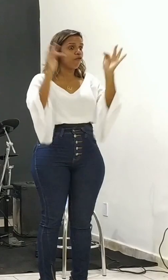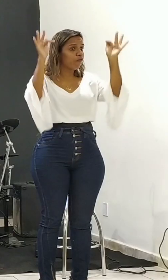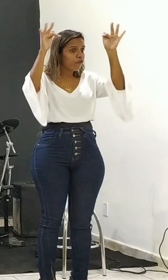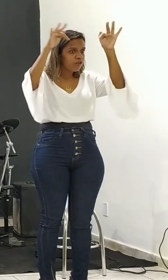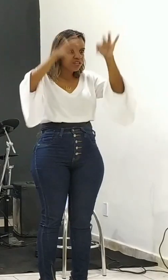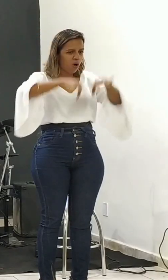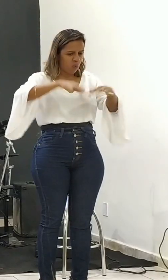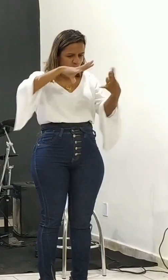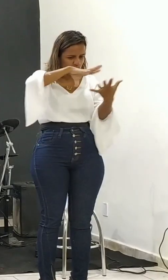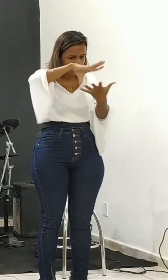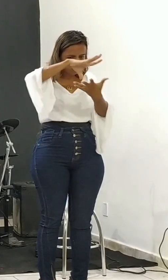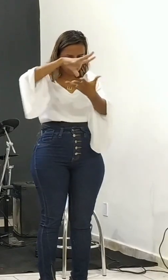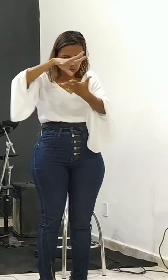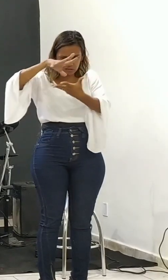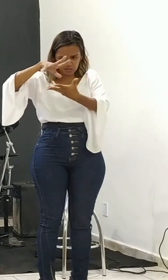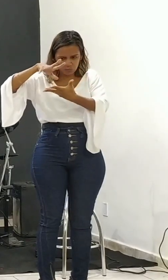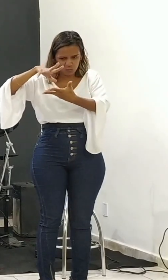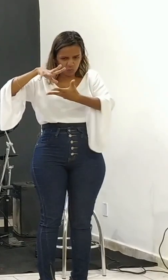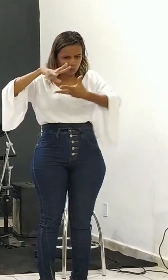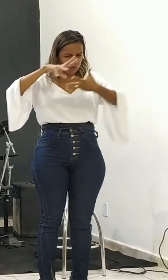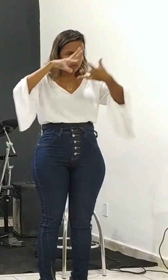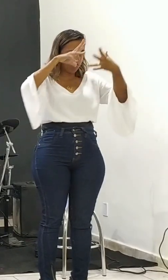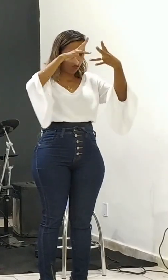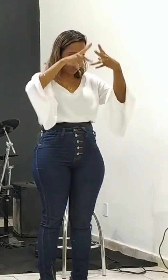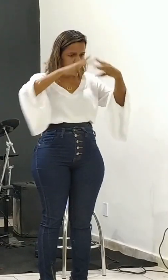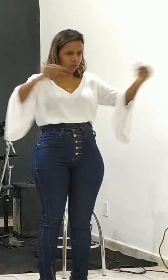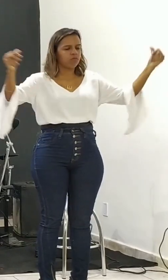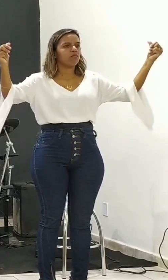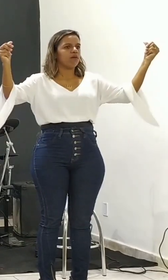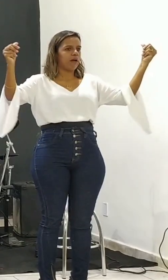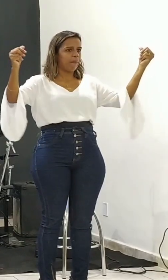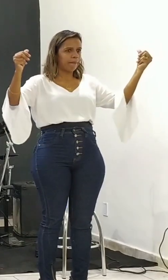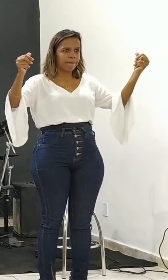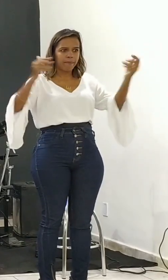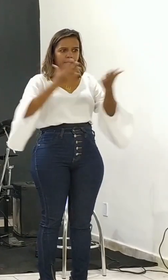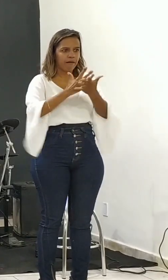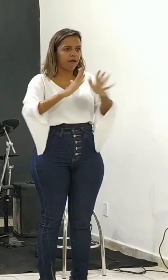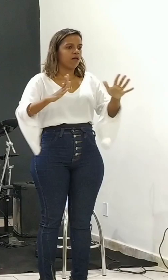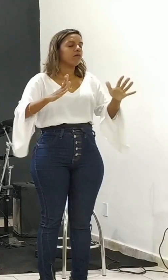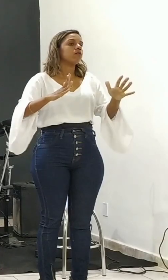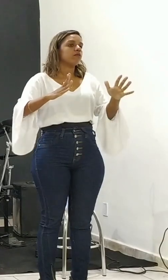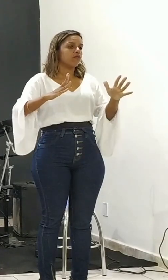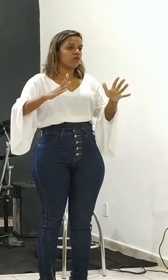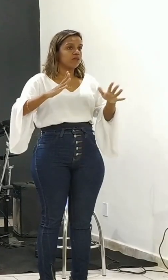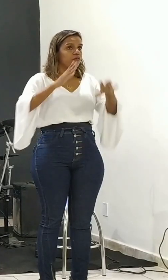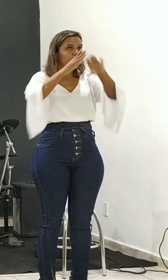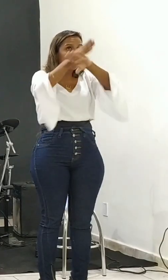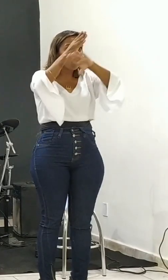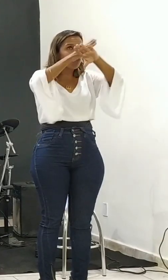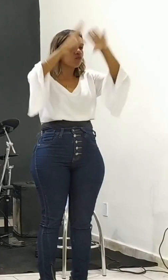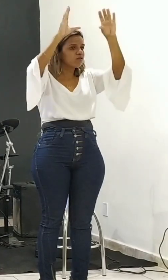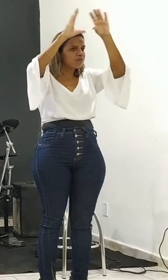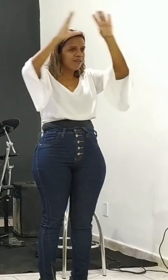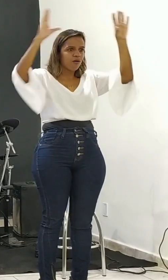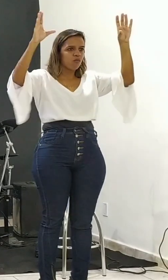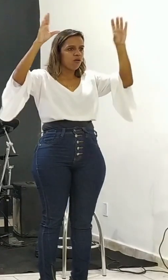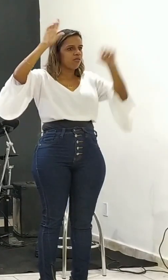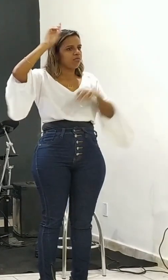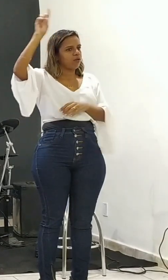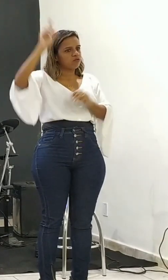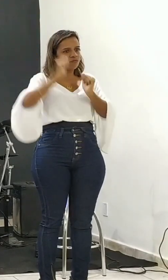esse mundo, né, fechar as portas, né, apagar as luzes e você for morar no céu, Ele vai estar